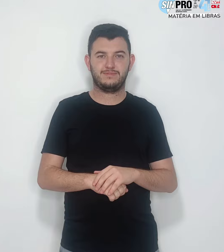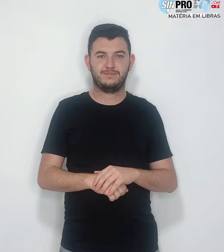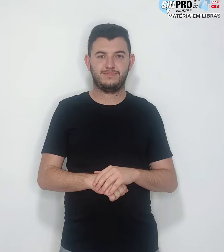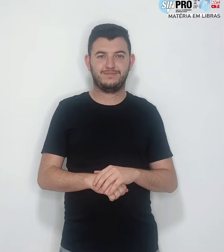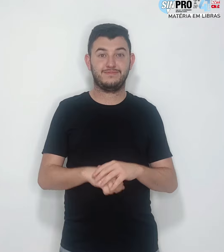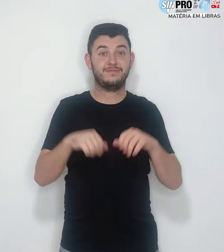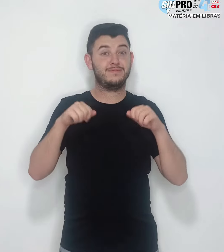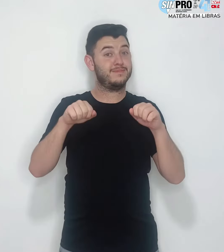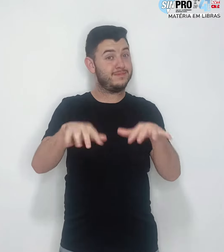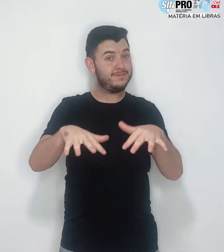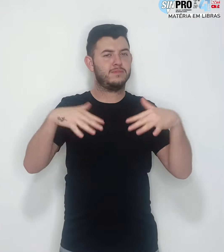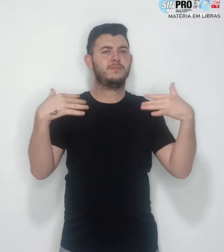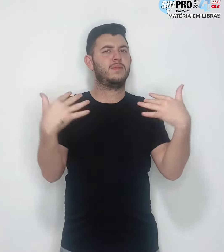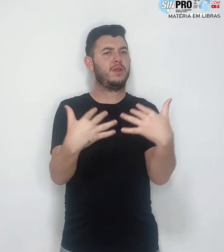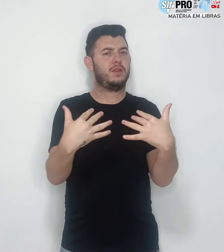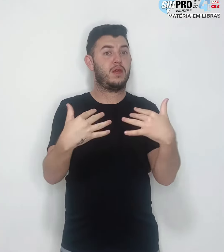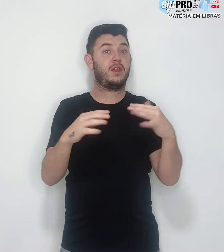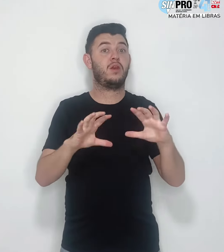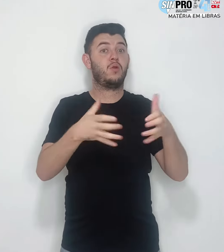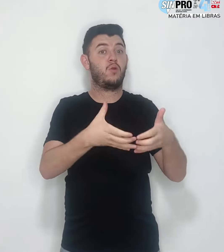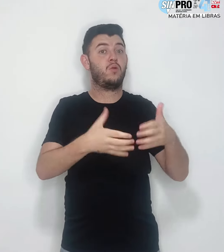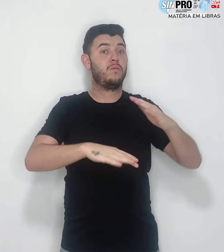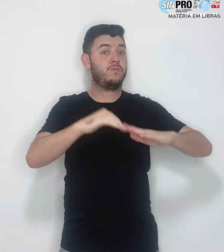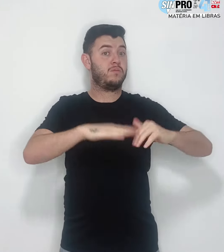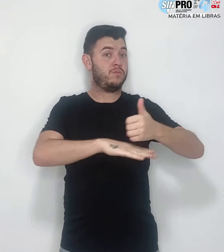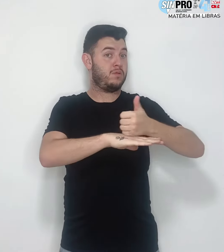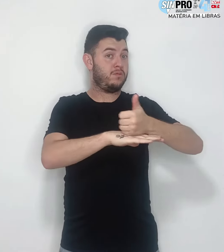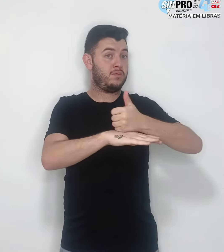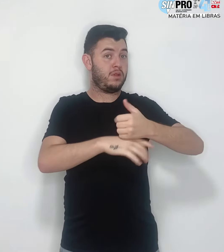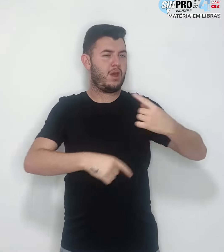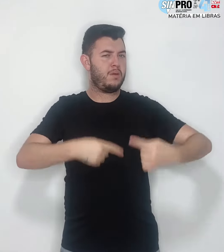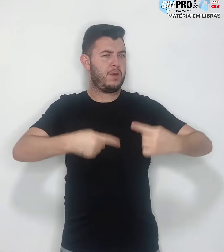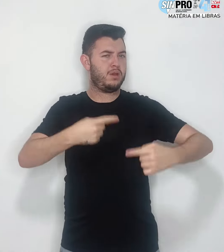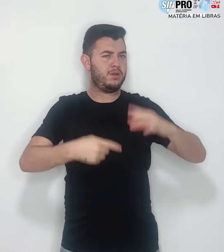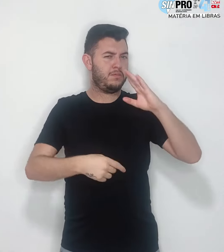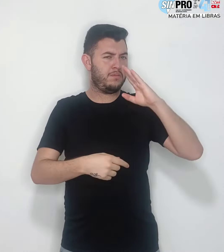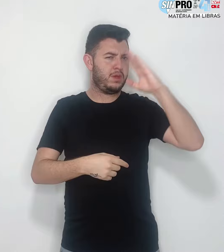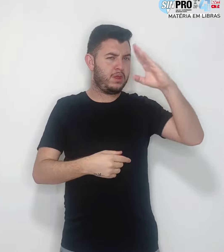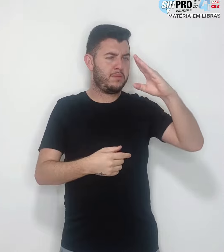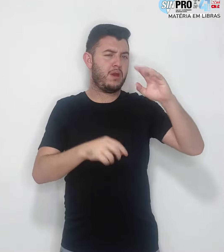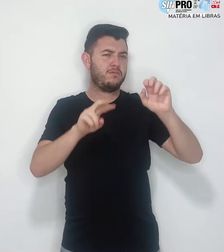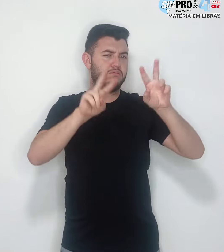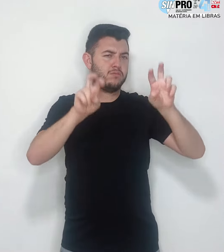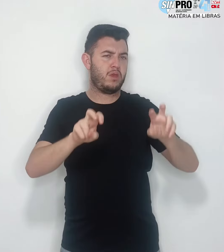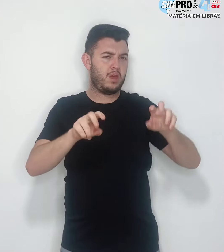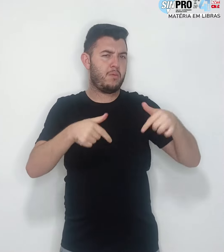Em plenária, categoria debate principais eixos de luta para 2021.